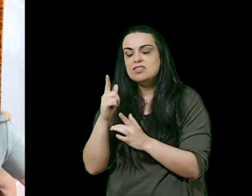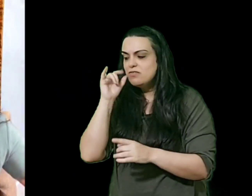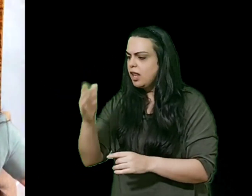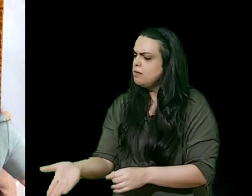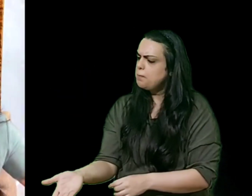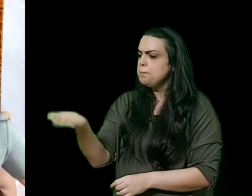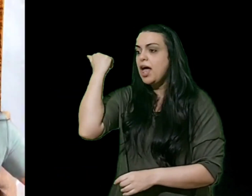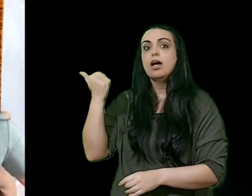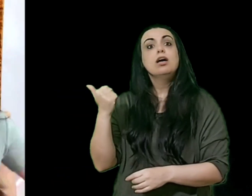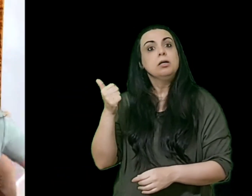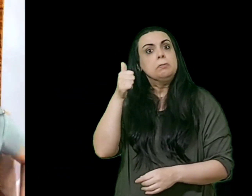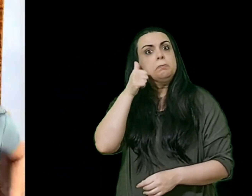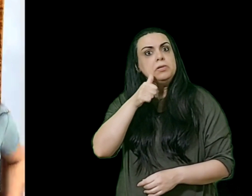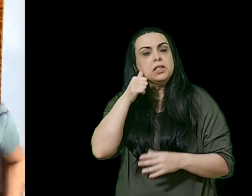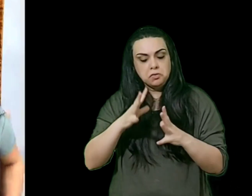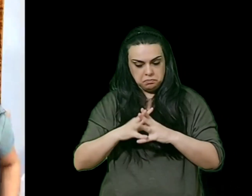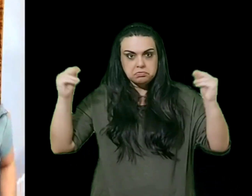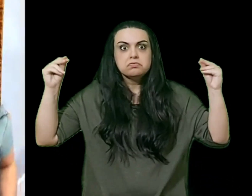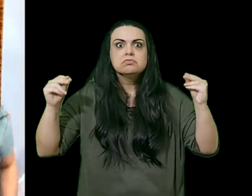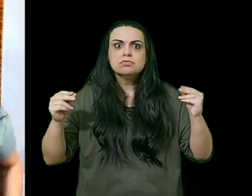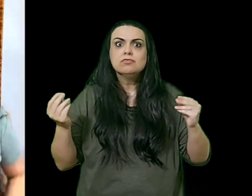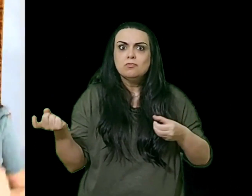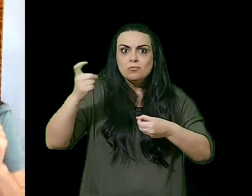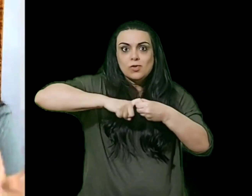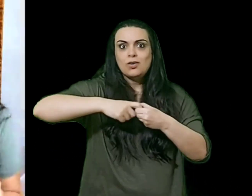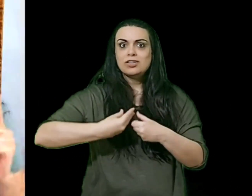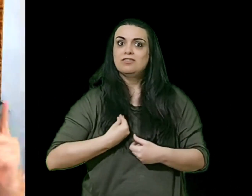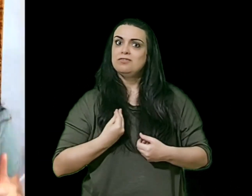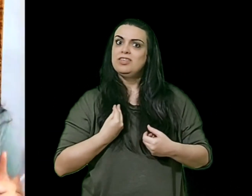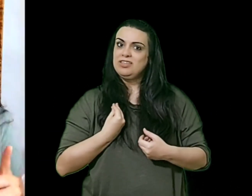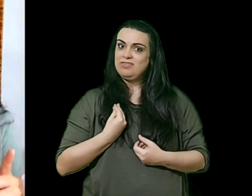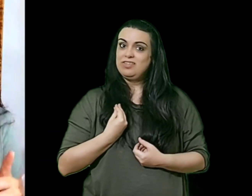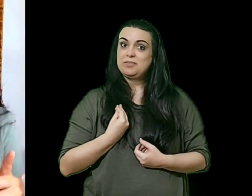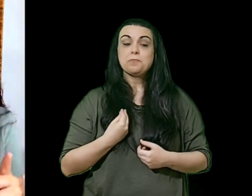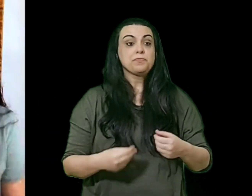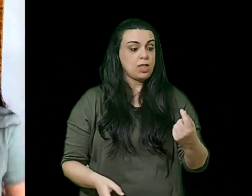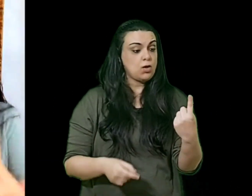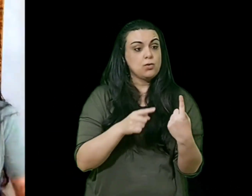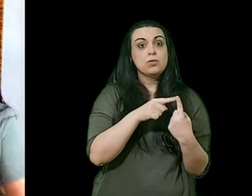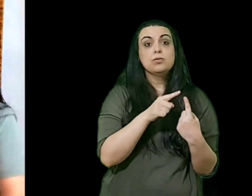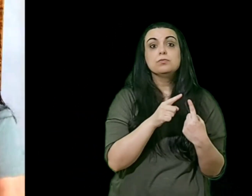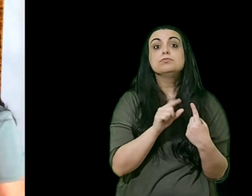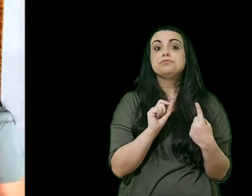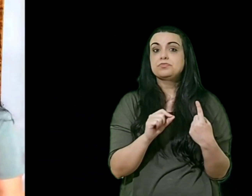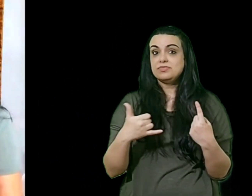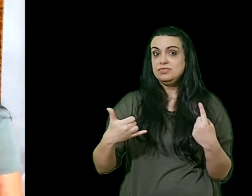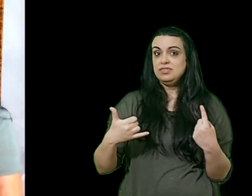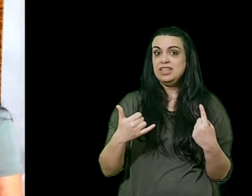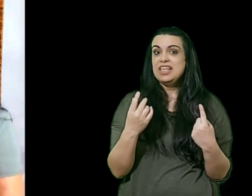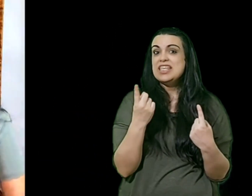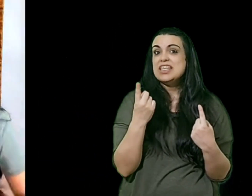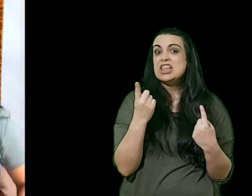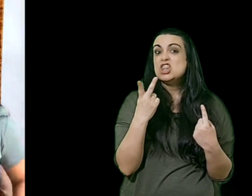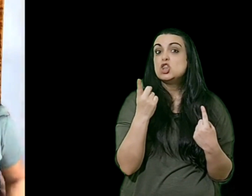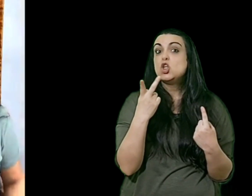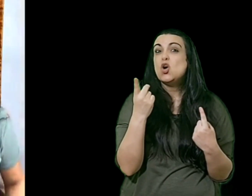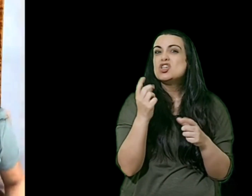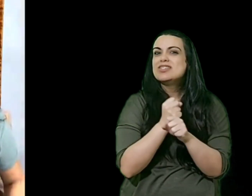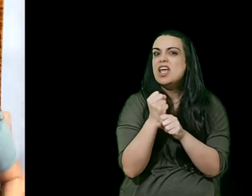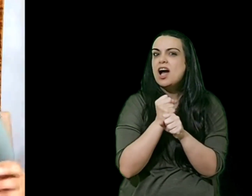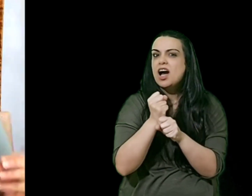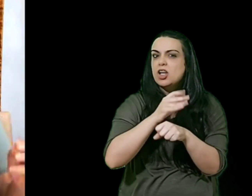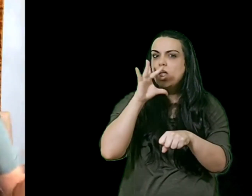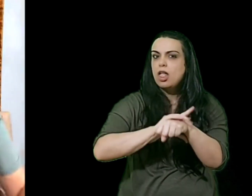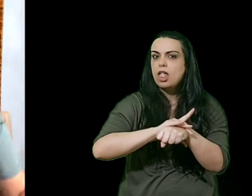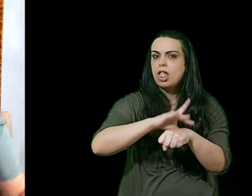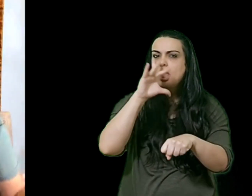vida. Camila, o que você está querendo dizer com isso? Uma tinha 12 anos de tempo de enfermidade. A